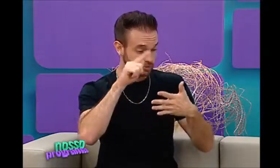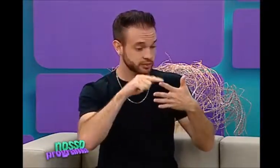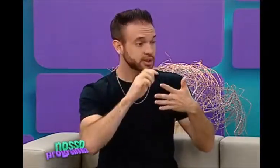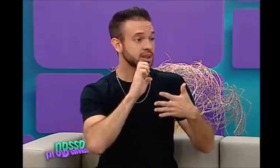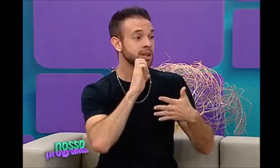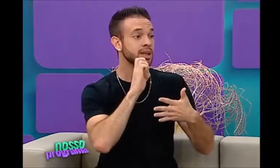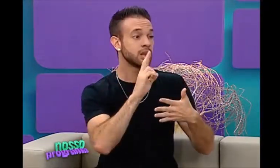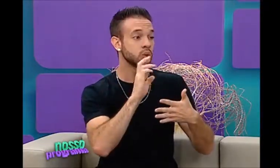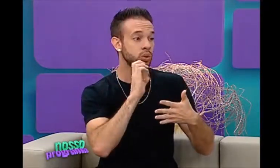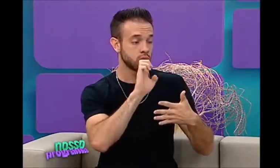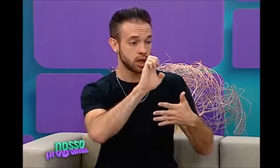Gisele é o nome da moça.